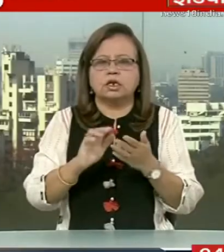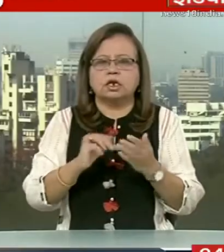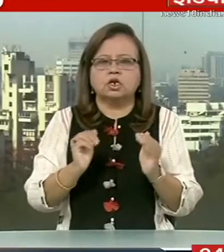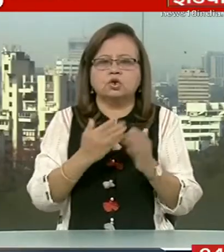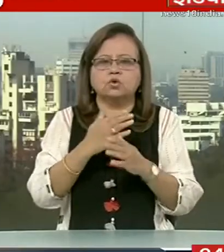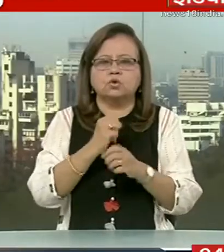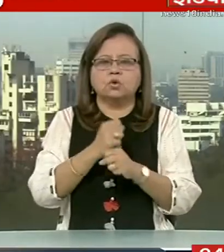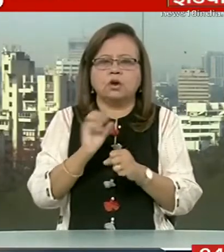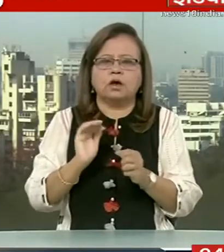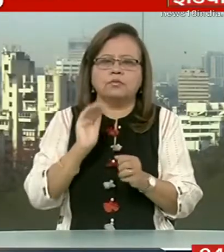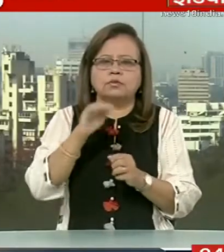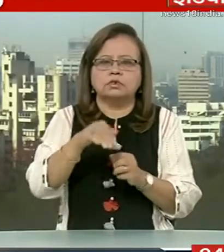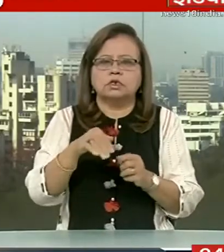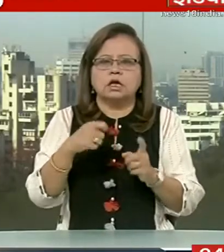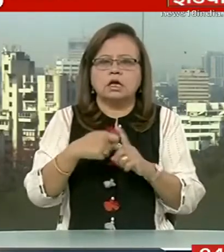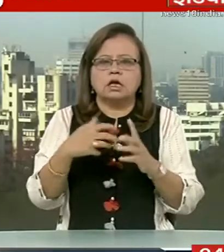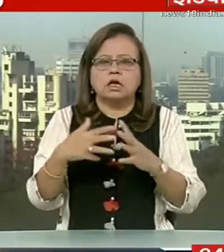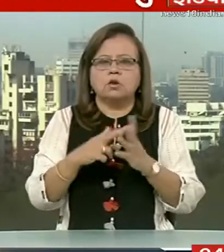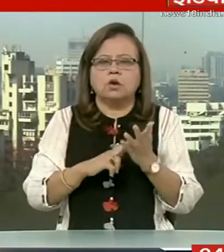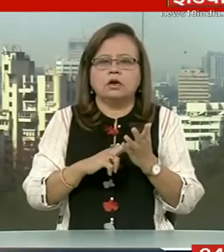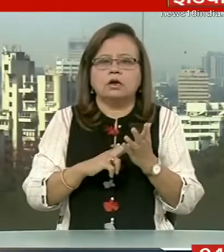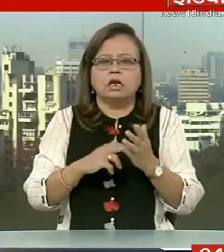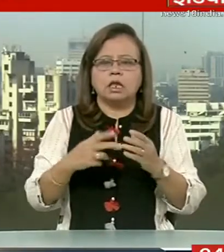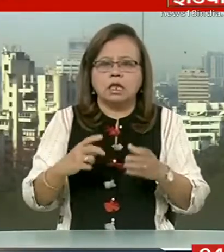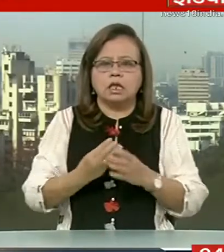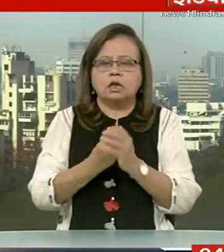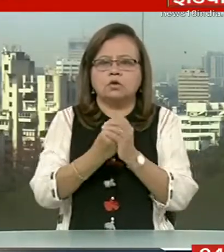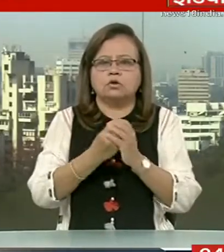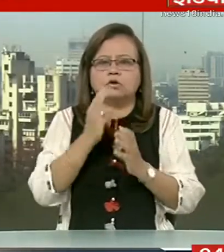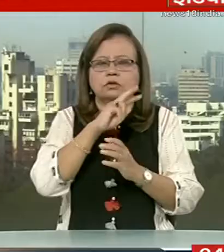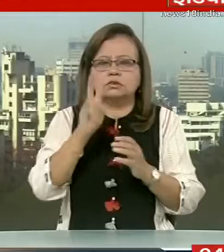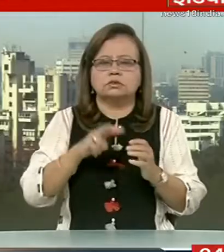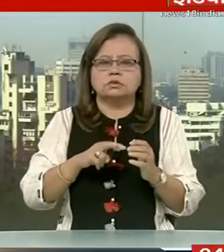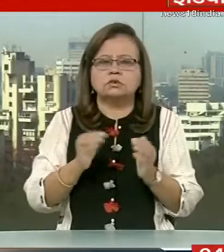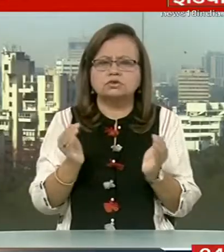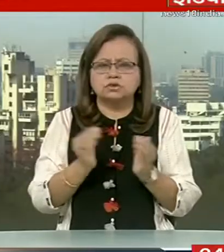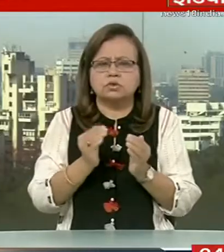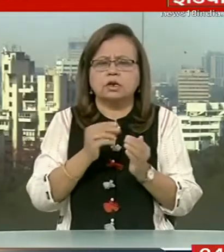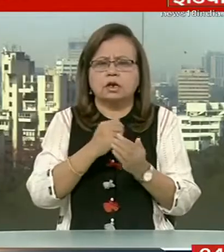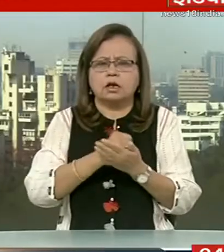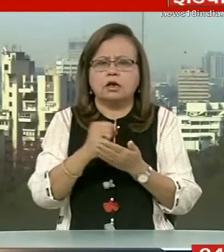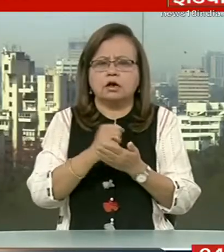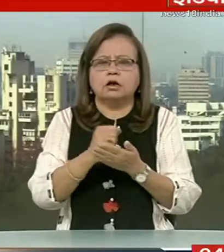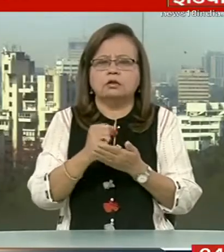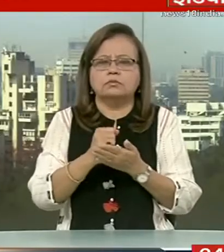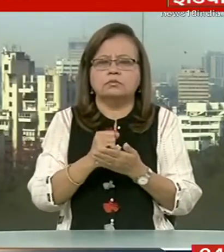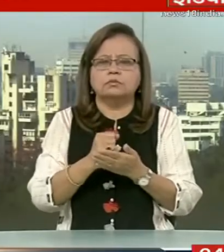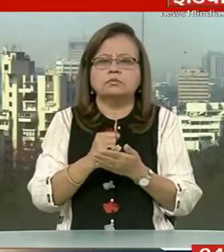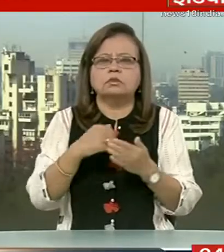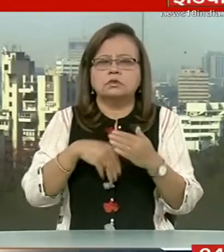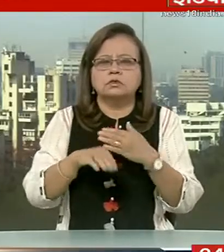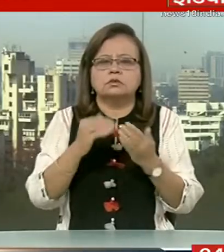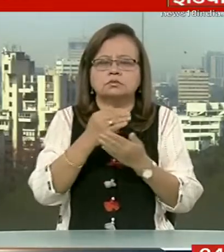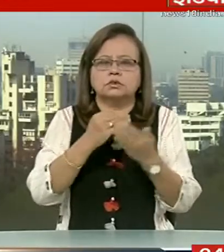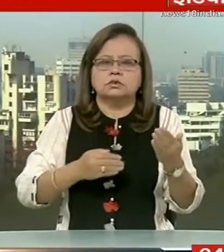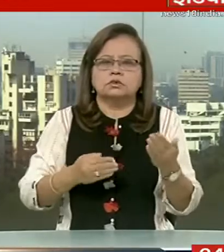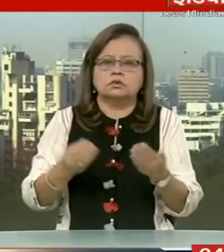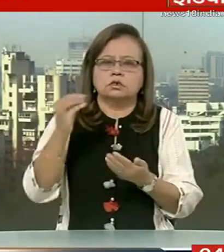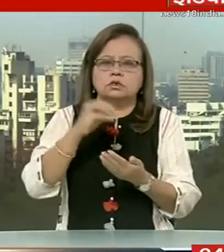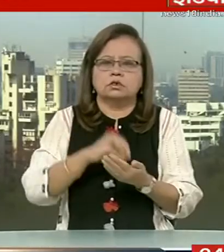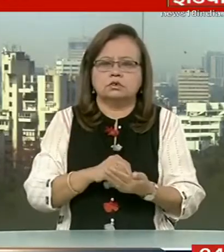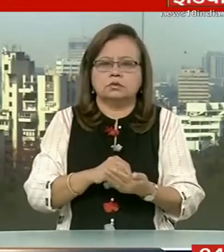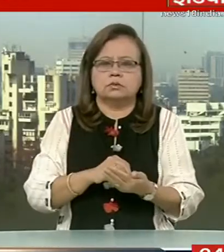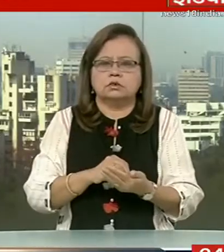न्यू गोरा ब्रिज वाणी इको टूरिज्म एक नर्सरी और ट्राइबल होमस्टे ट्राइबल हम